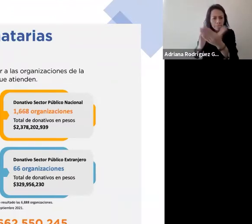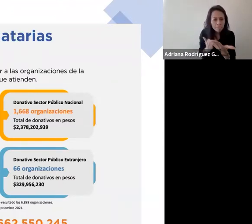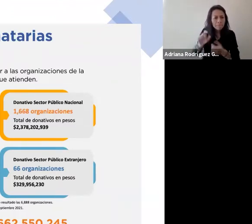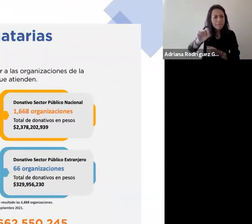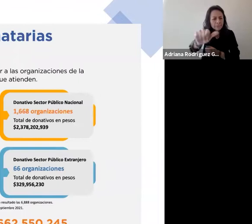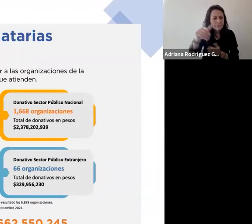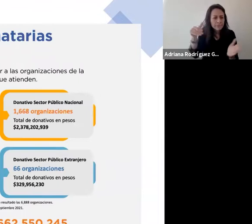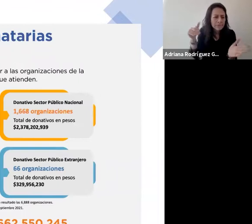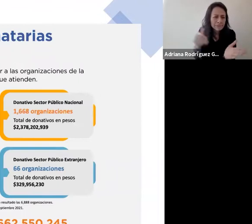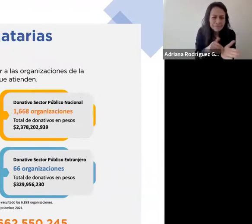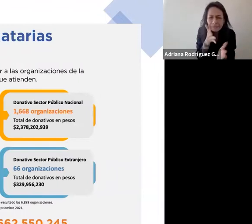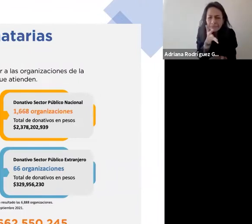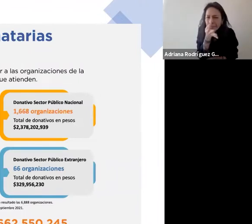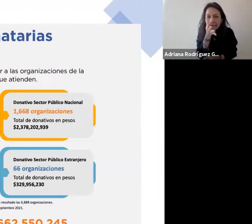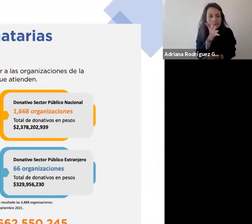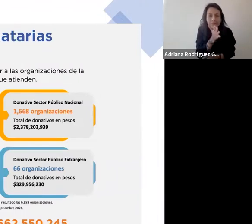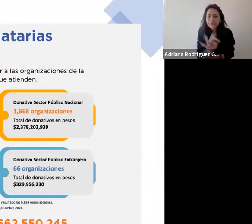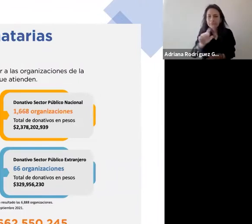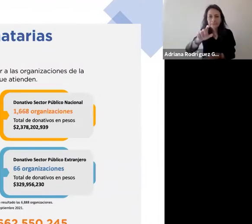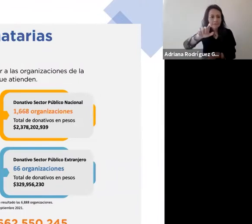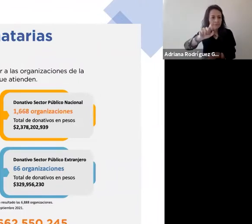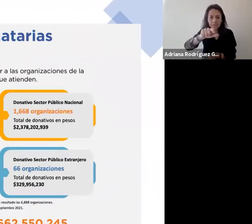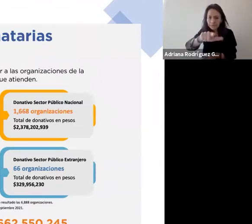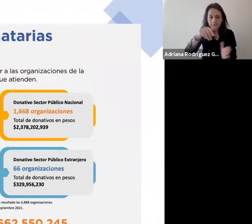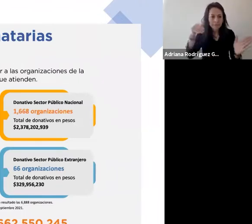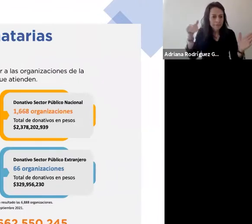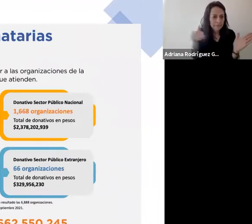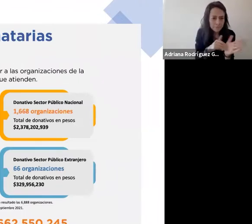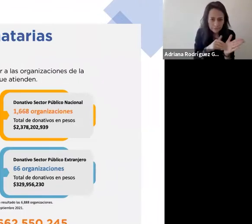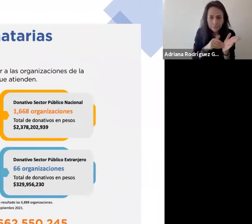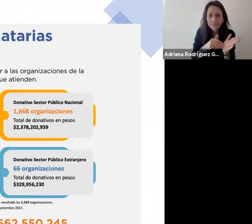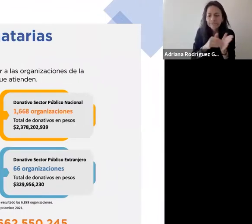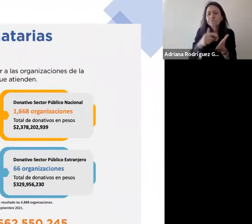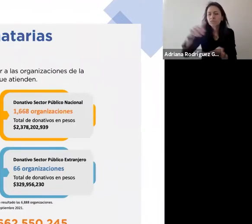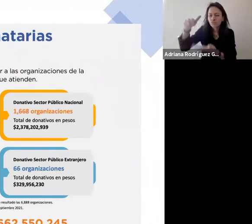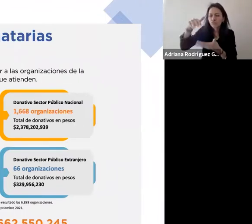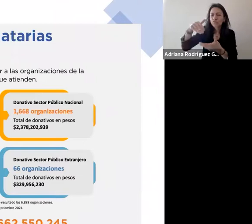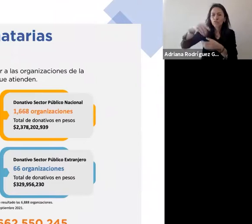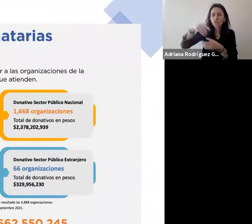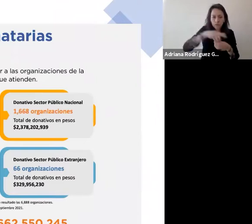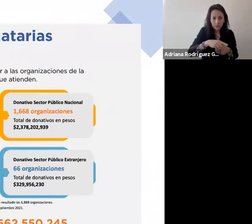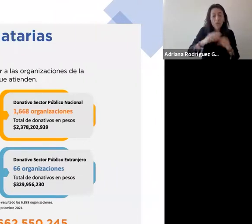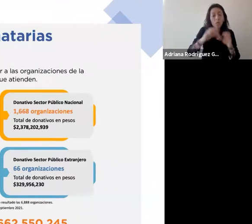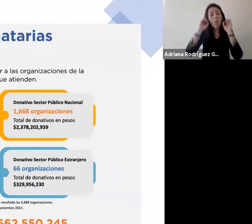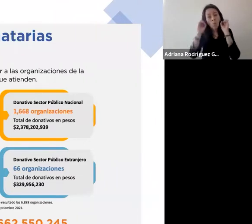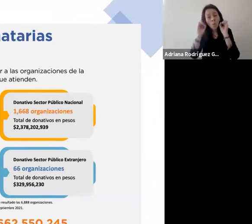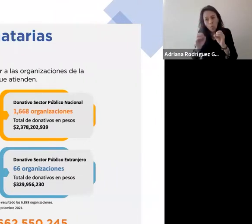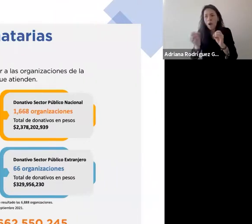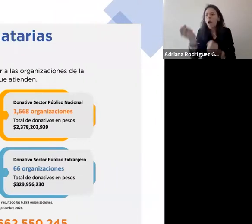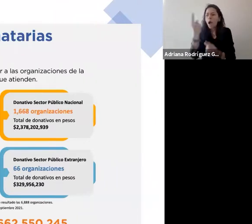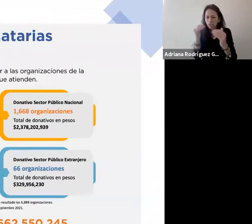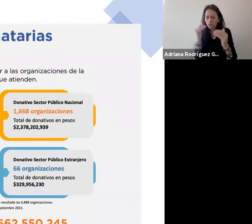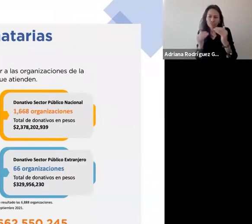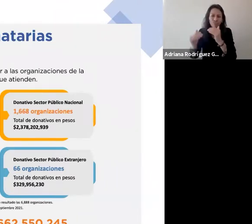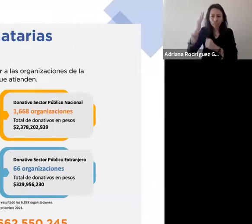26,900, casi 27,000 millones de pesos en donativos, y los gobiernos o autoridades públicas en